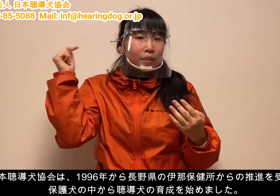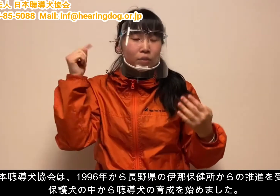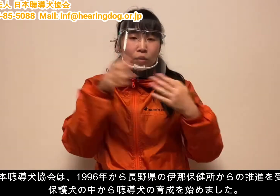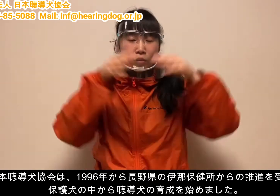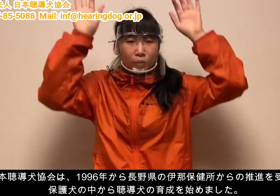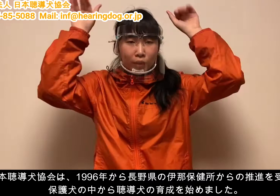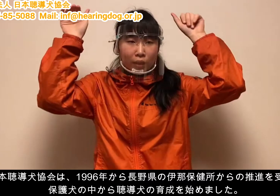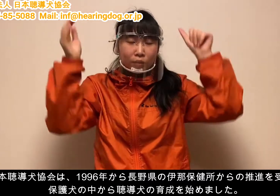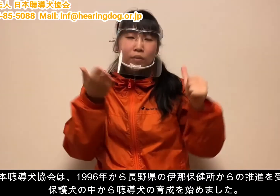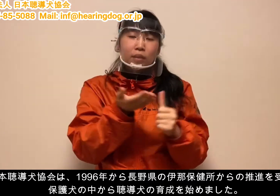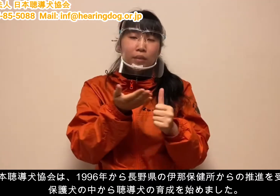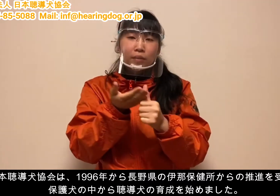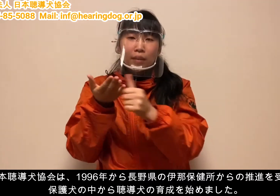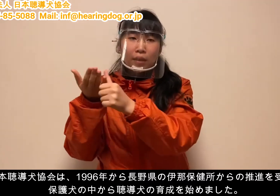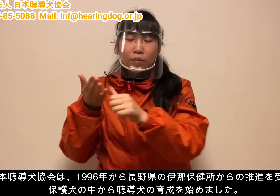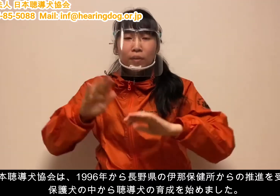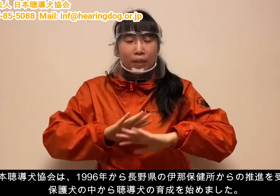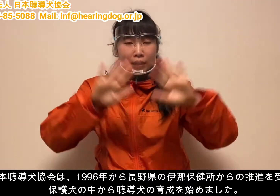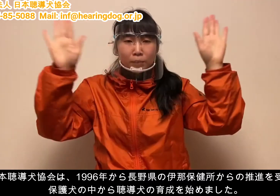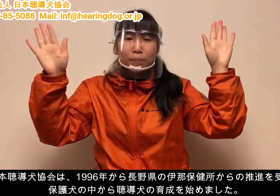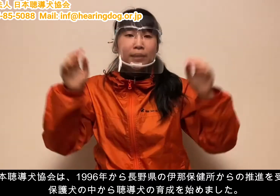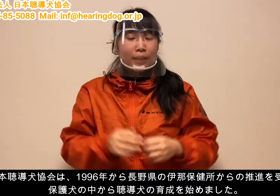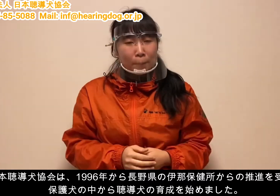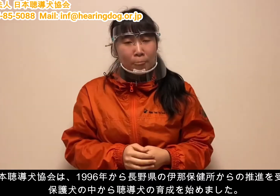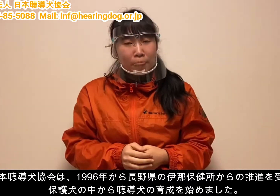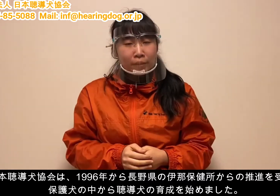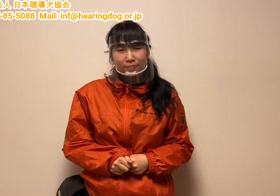聴導犬の育成を始めました。